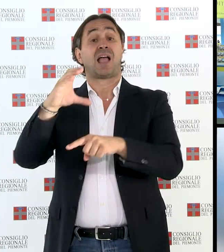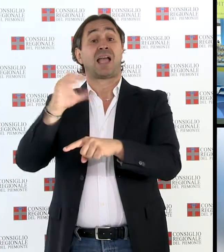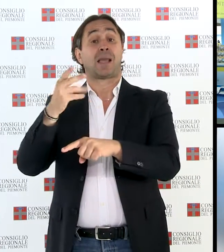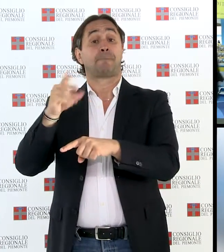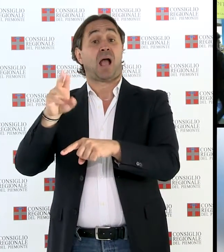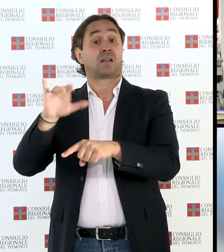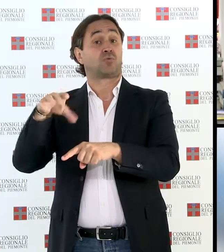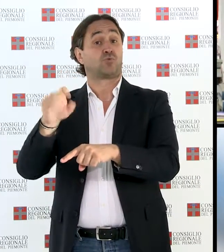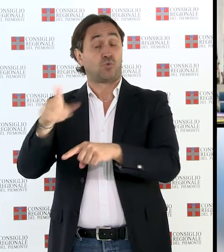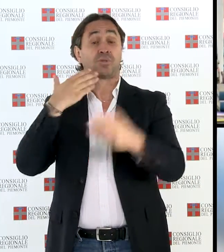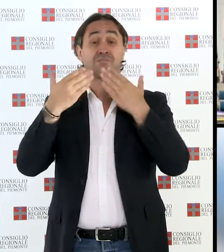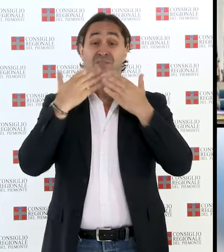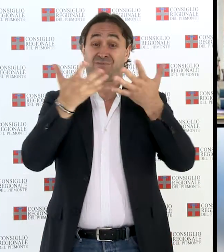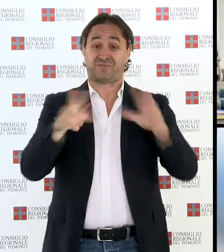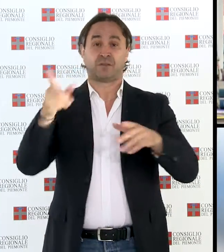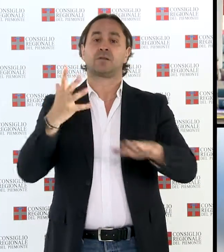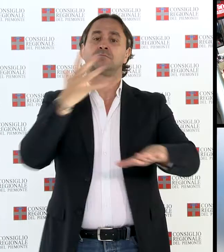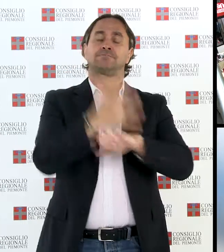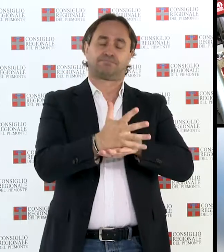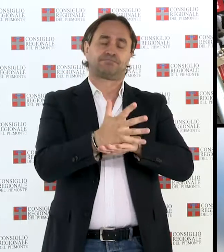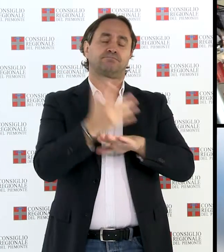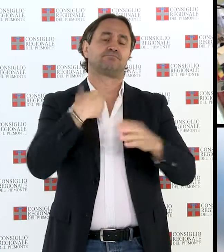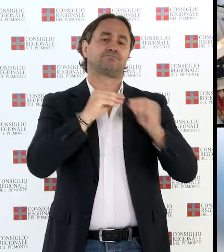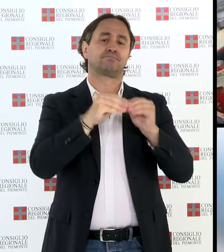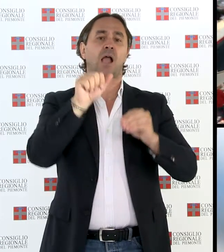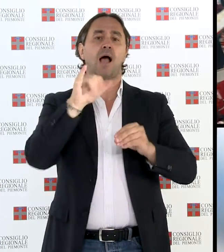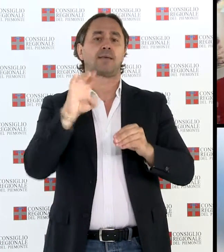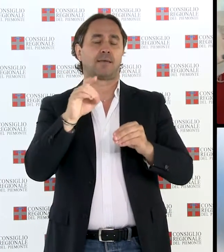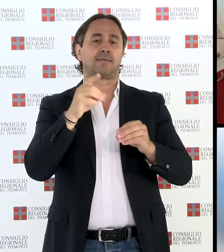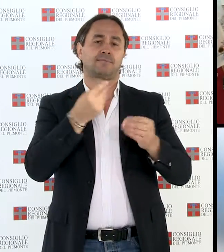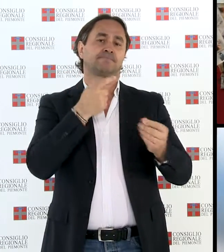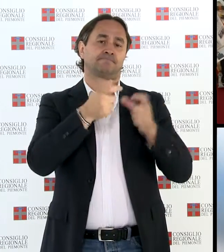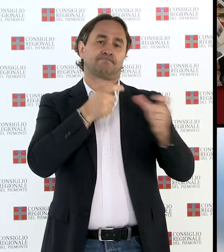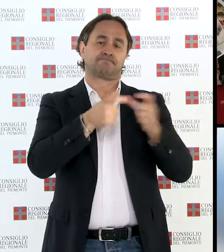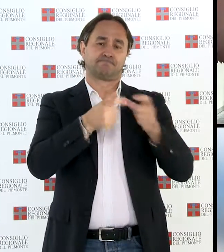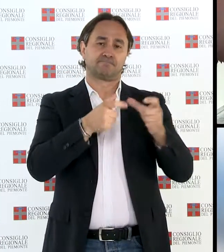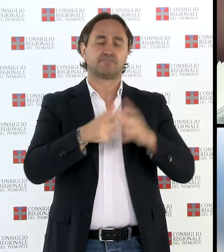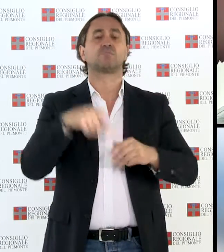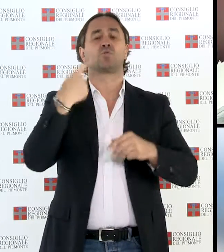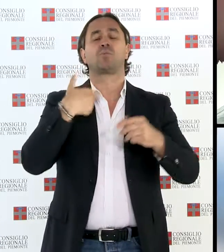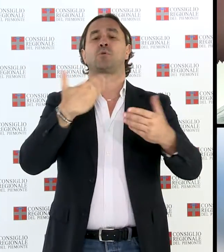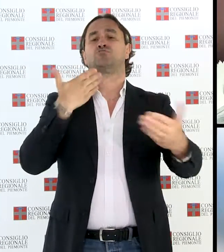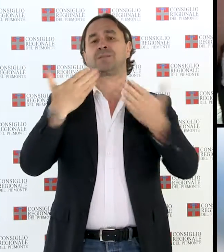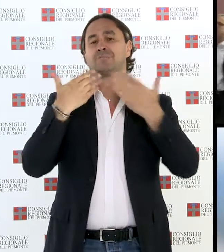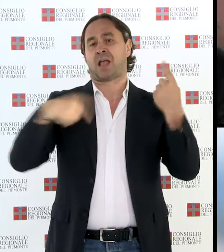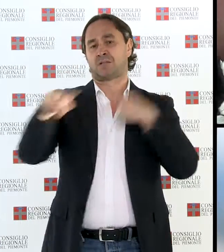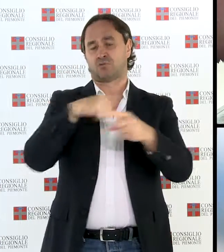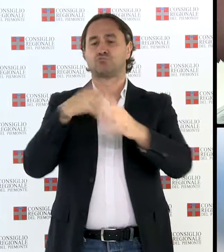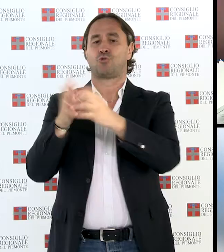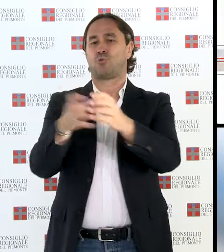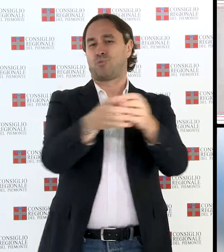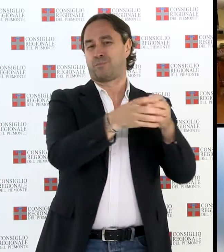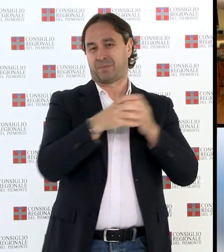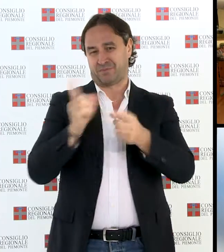è intervenuto confermando che si sta trattando con AIE. Alle comunicazioni è seguito il dibattito con l'intervento di tutti i gruppi consiliari.